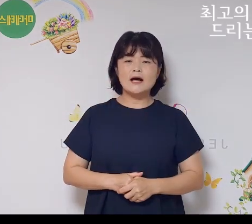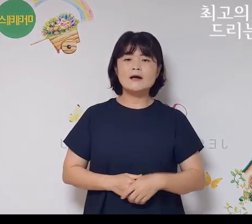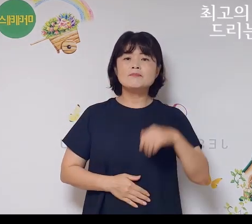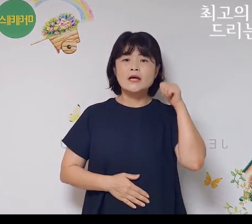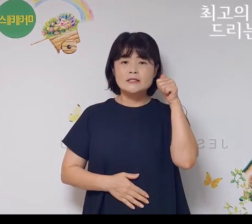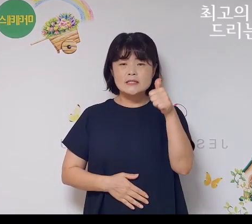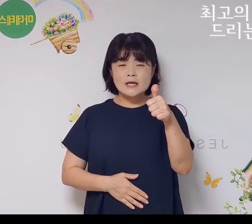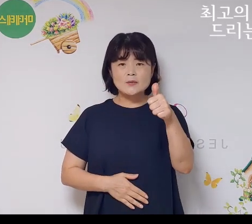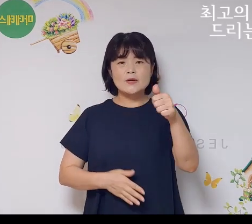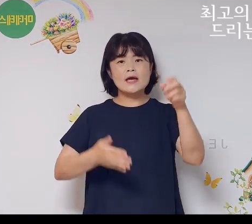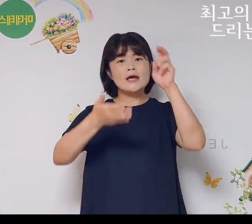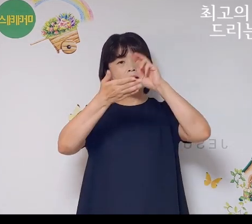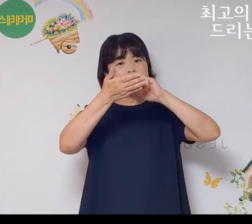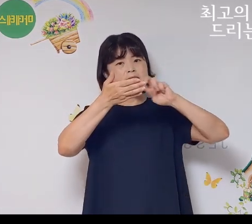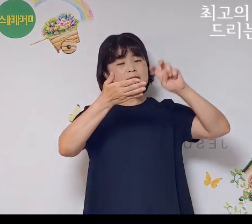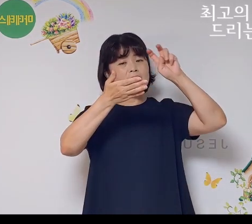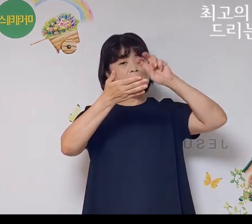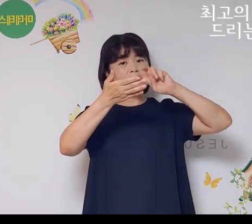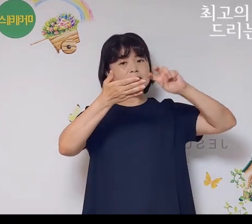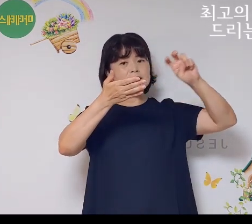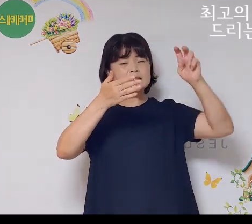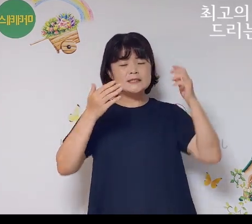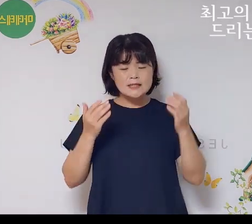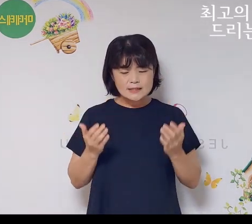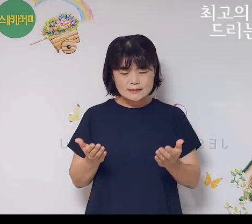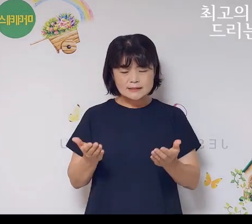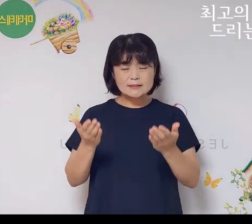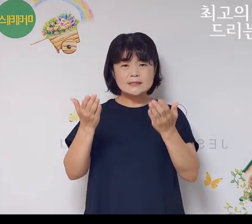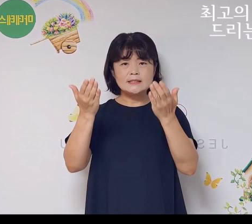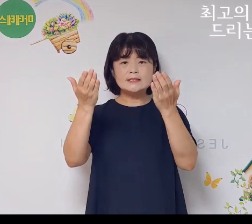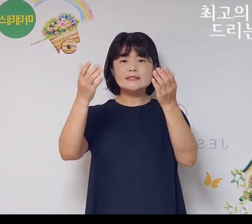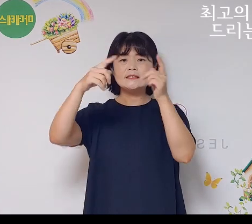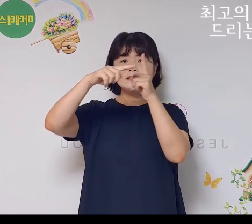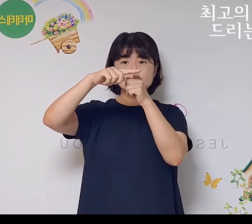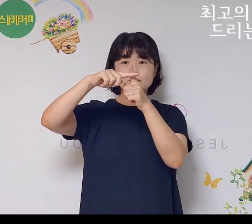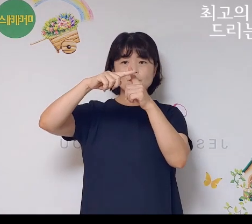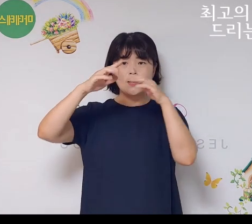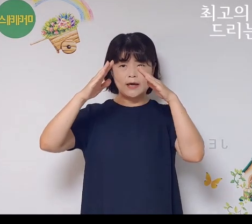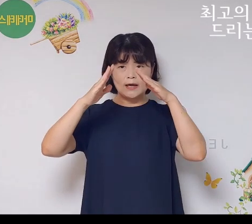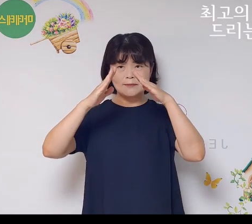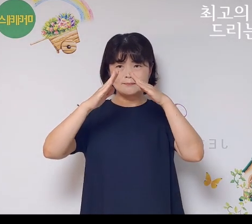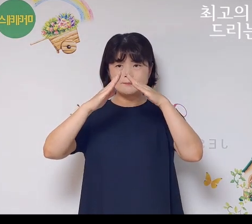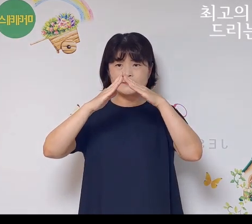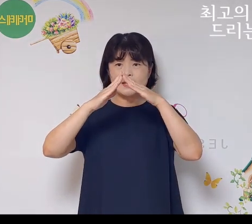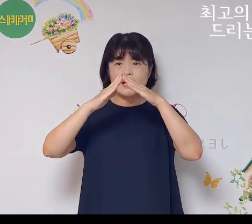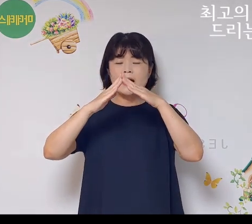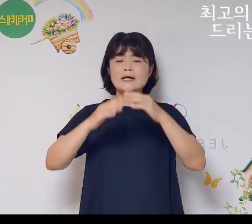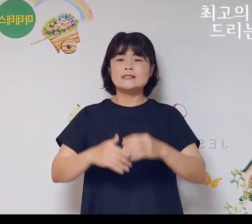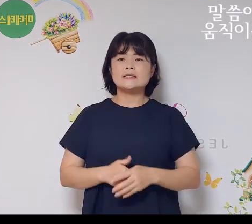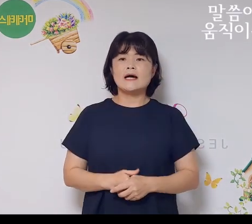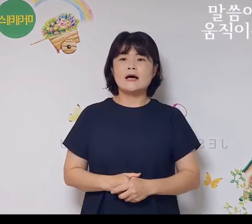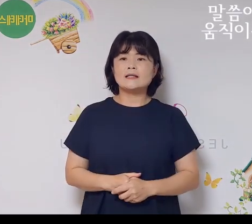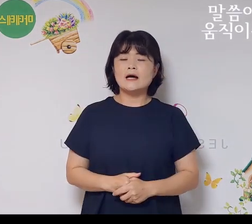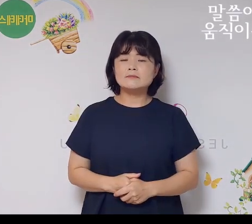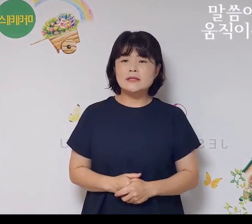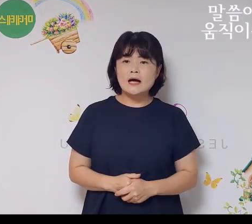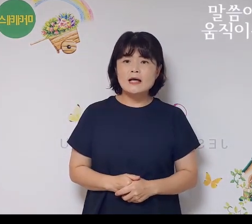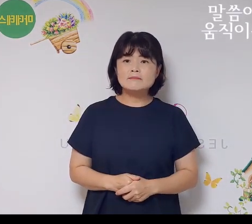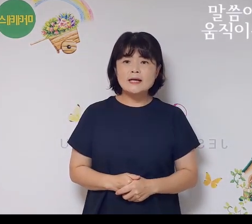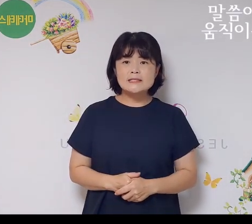연결합니다. 최고의 찬양을 드리는 교회. 자, 다음 단